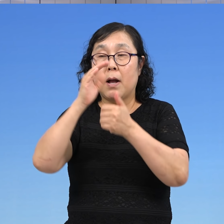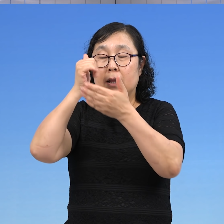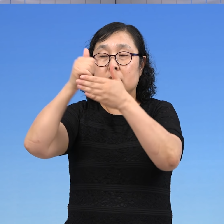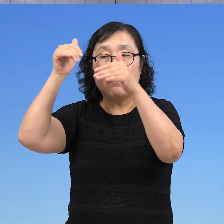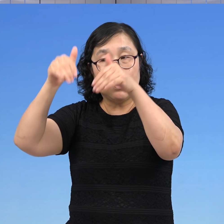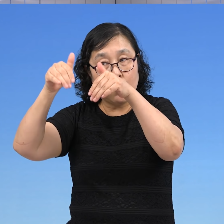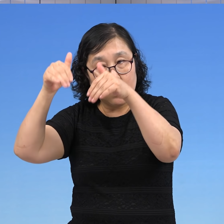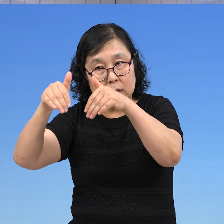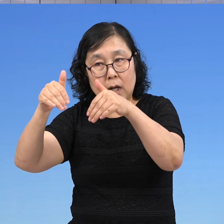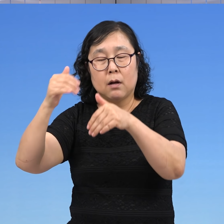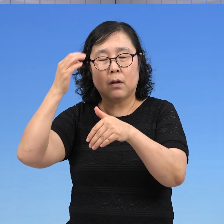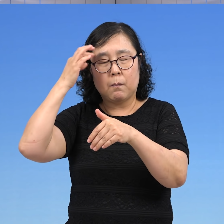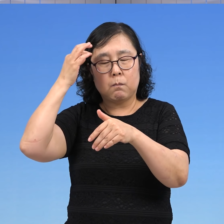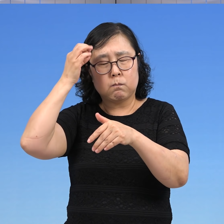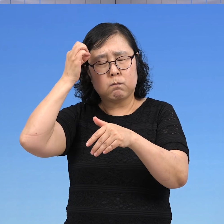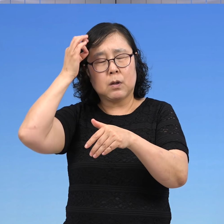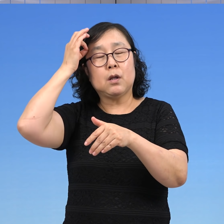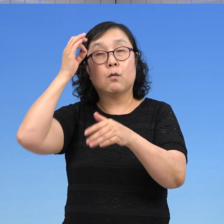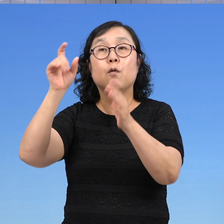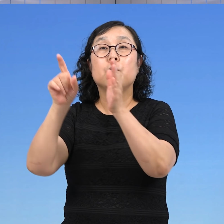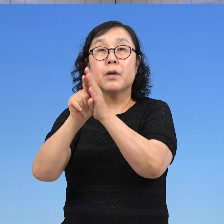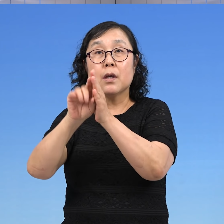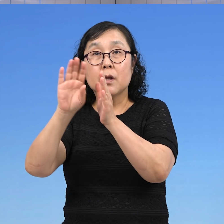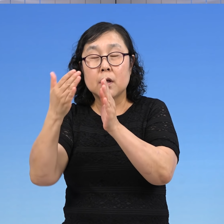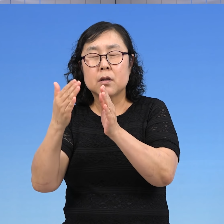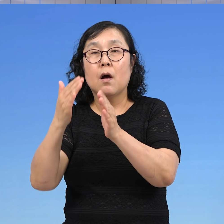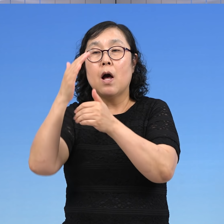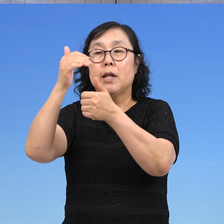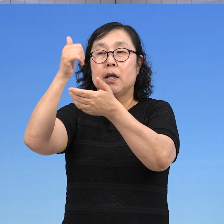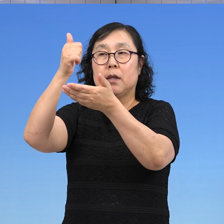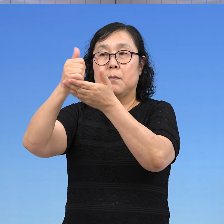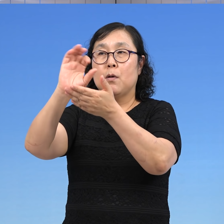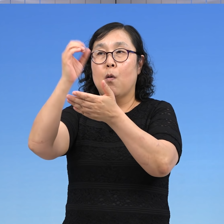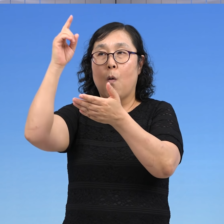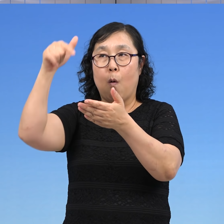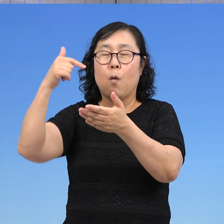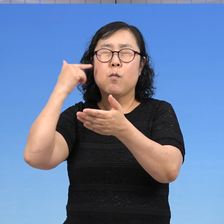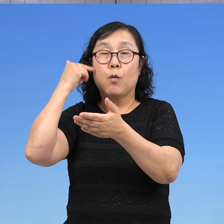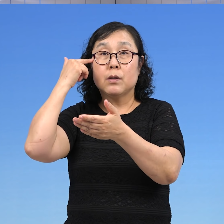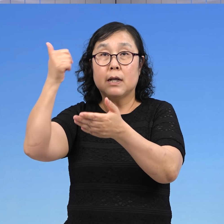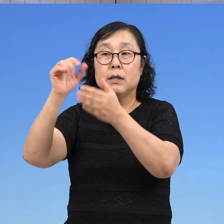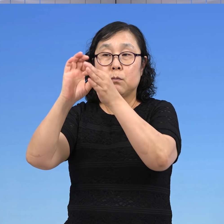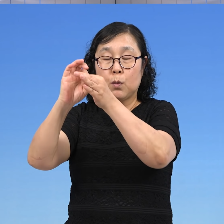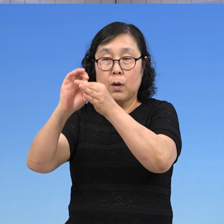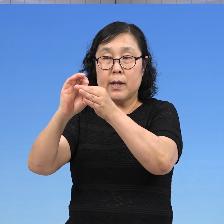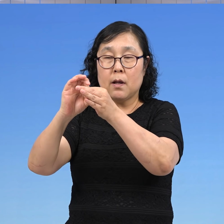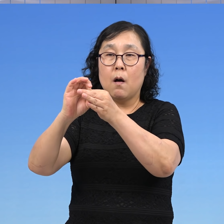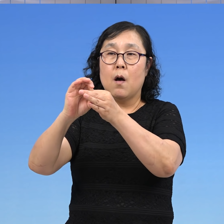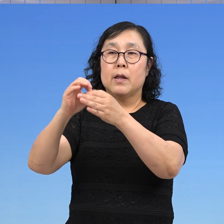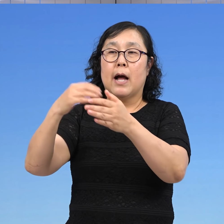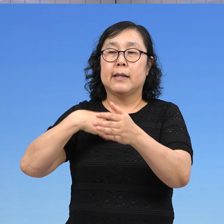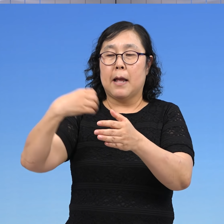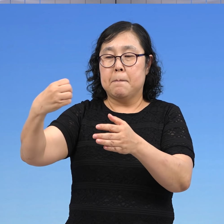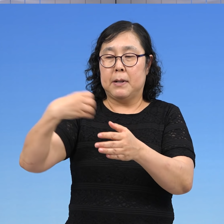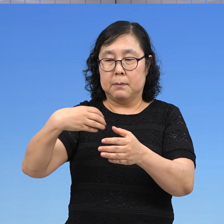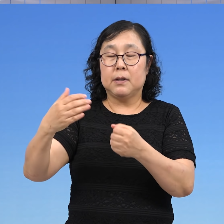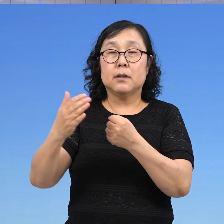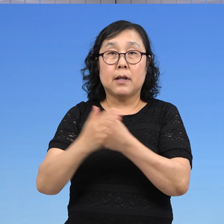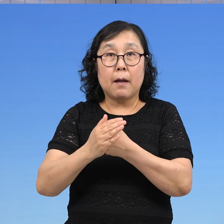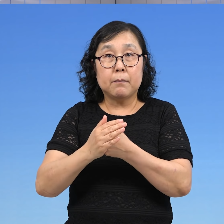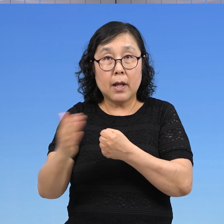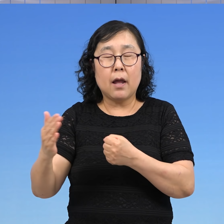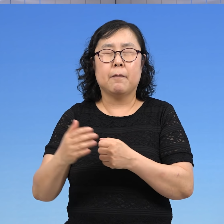뿐이 아니라 진짜 종이 씨다 그 믿음이 까니까 하나님이 분을 통해서 내게 말씀 하신다 고 믿었기 때문에